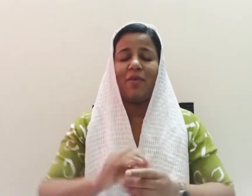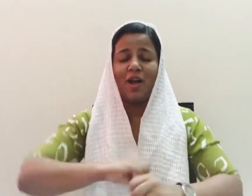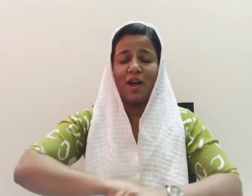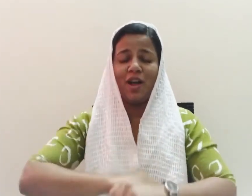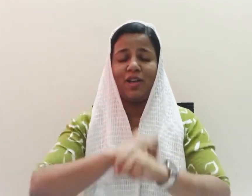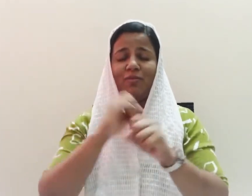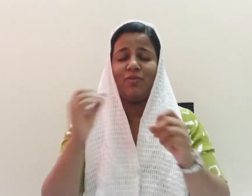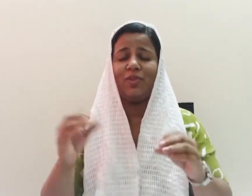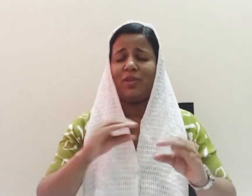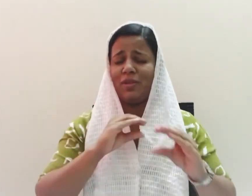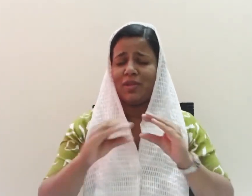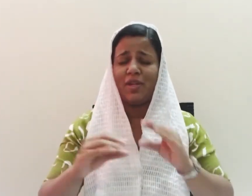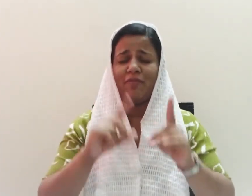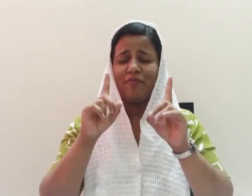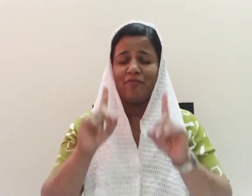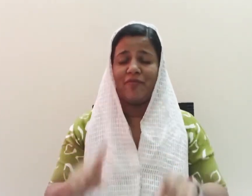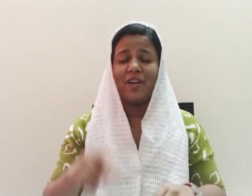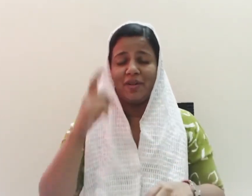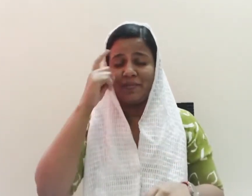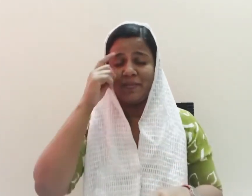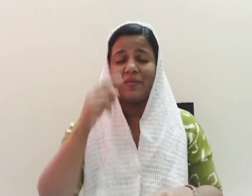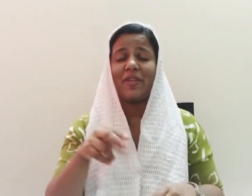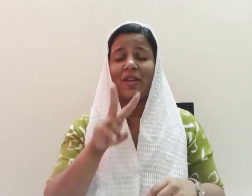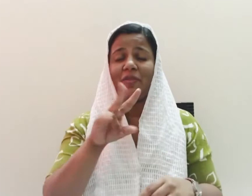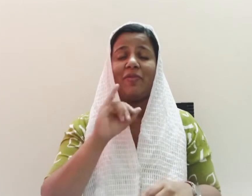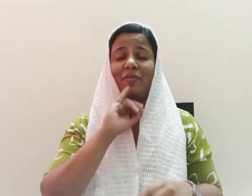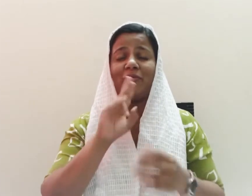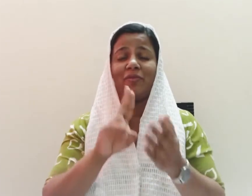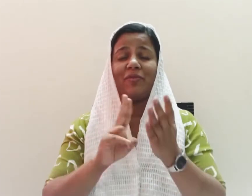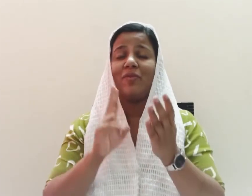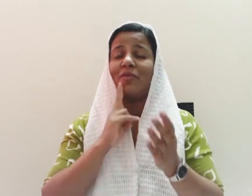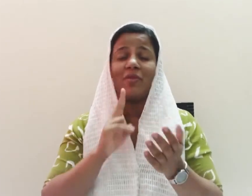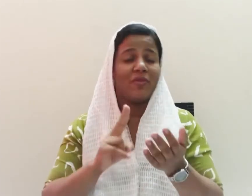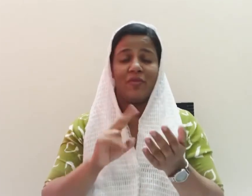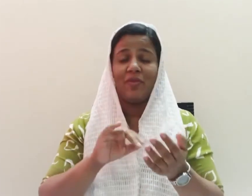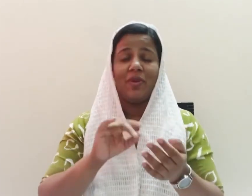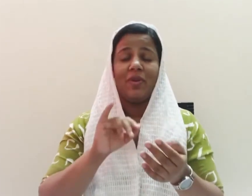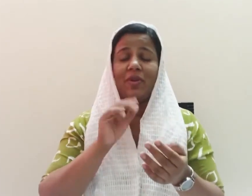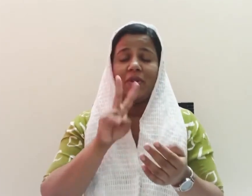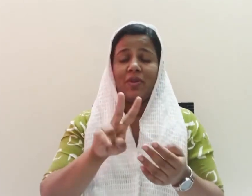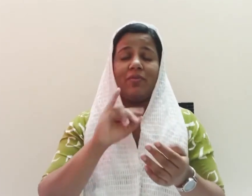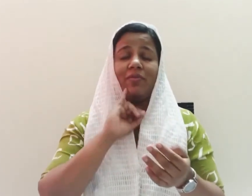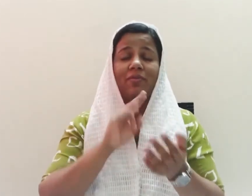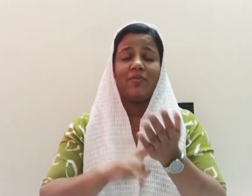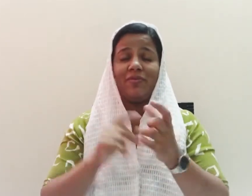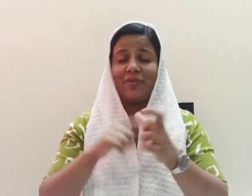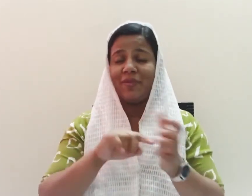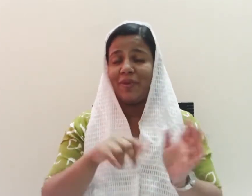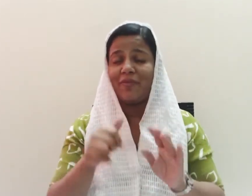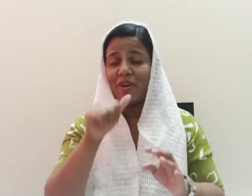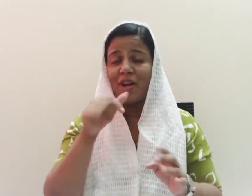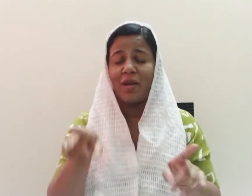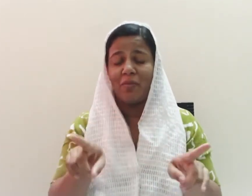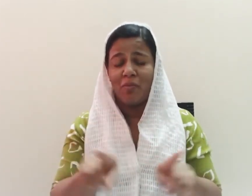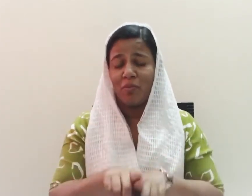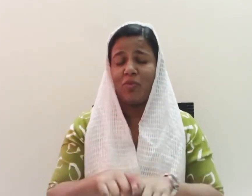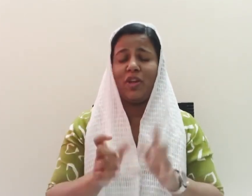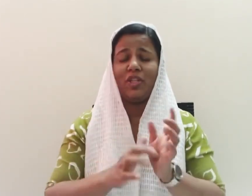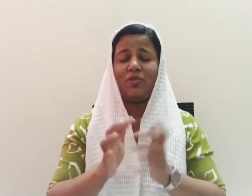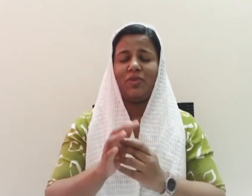ഇടപെടൽ ഉണ്ടാകണമേ. കർത്താവേ, കാനായിലെ കല്യാണ വീട്ടിൽ യേശു ഇടപെട്ടതുപോലെ ഇന്ന് ഈ സന്ദേശം കേട്ടുകൊണ്ടിരിക്കുന്ന തങ്ങളുടെ മക്കളുടെ ജീവിതത്തിൽ അങ്ങയുടെ ഒരു